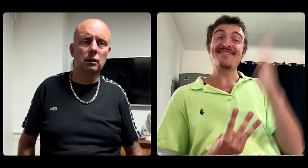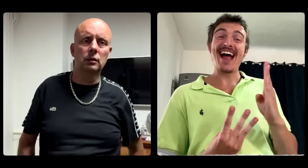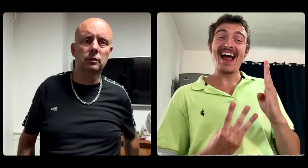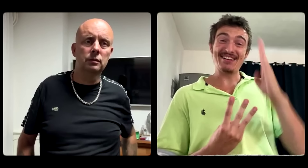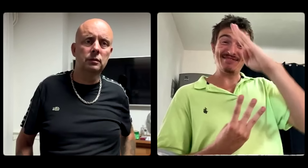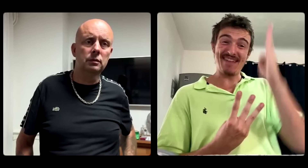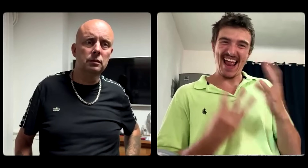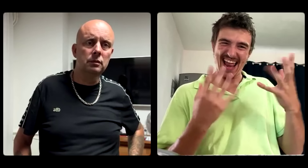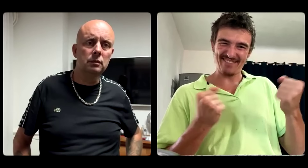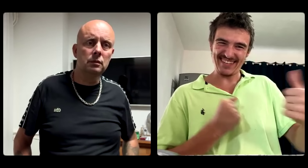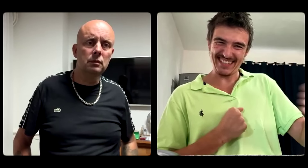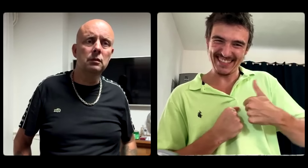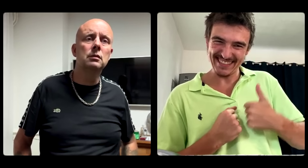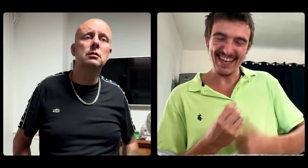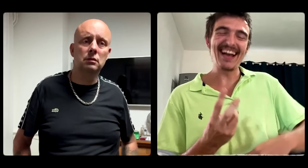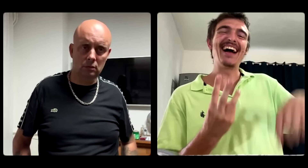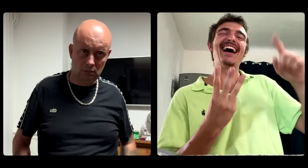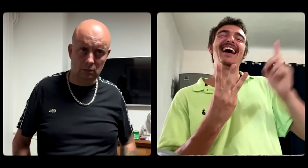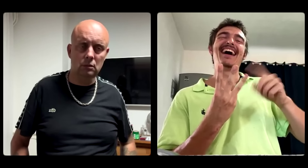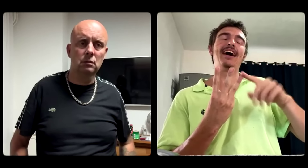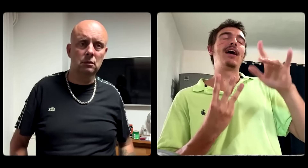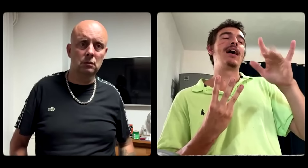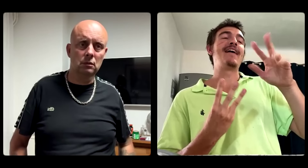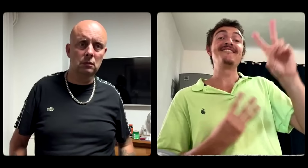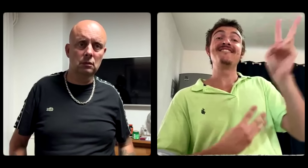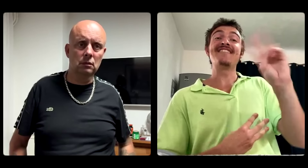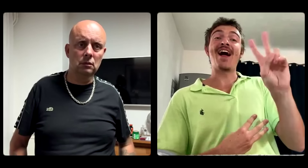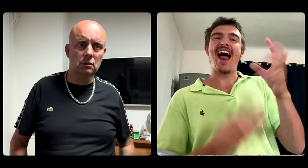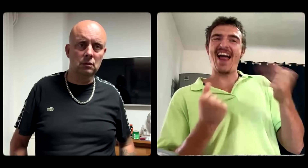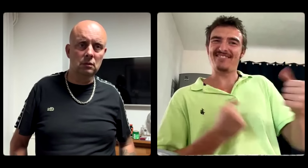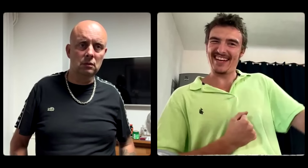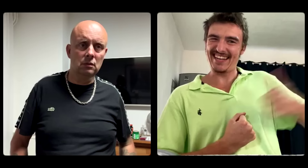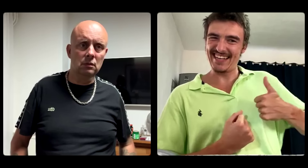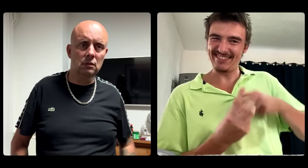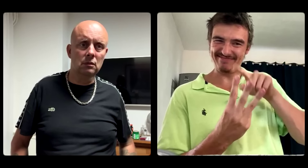Weet je dat? Hier.